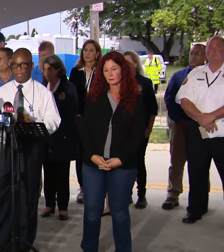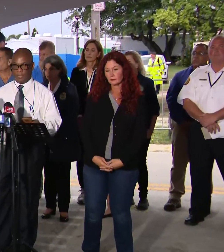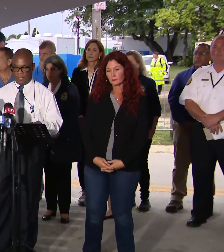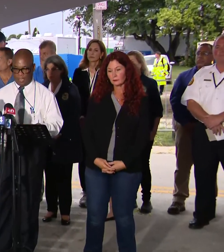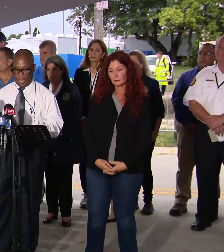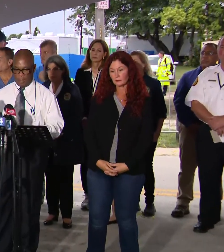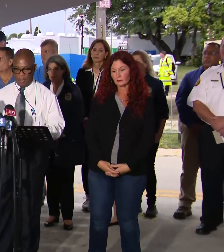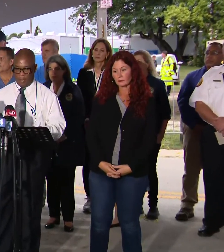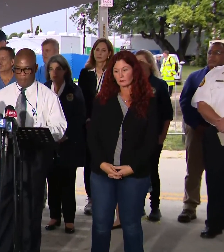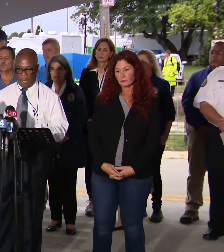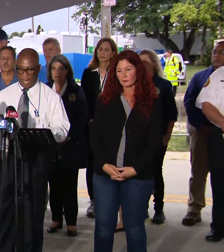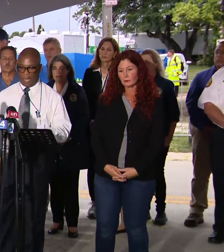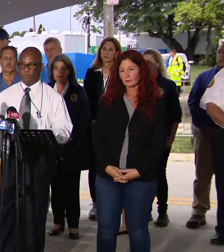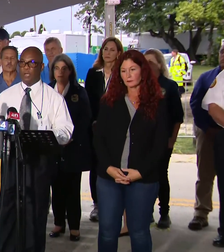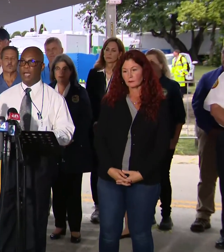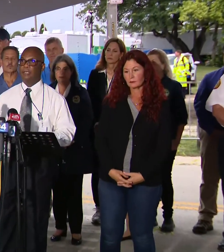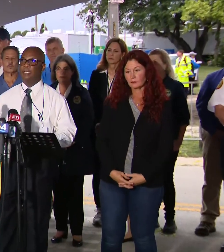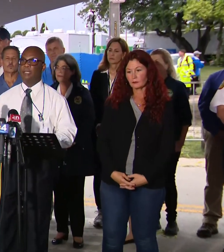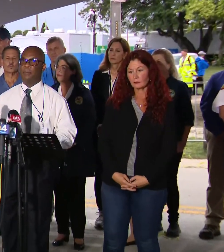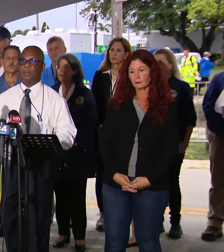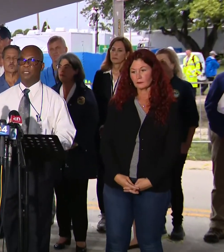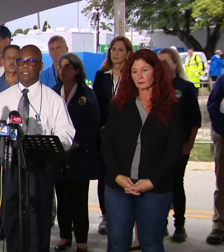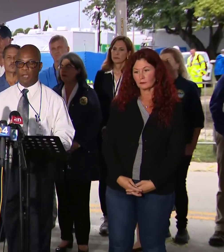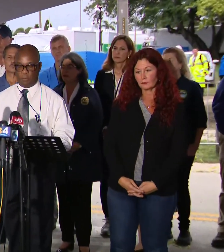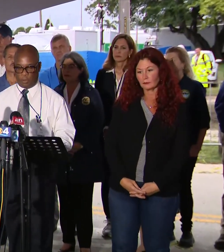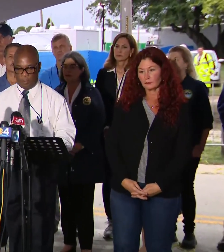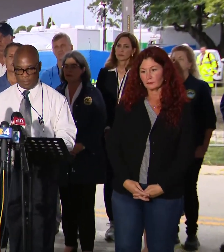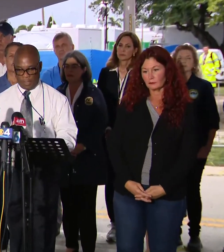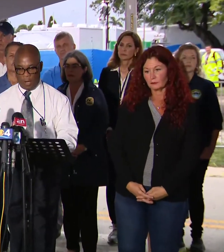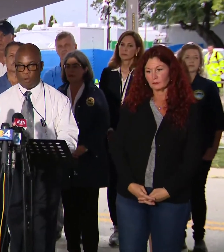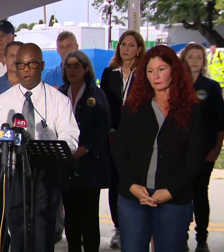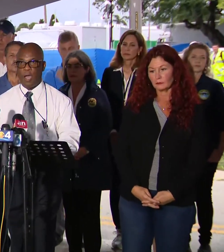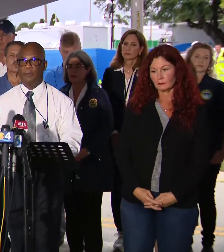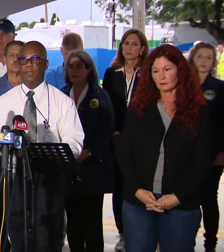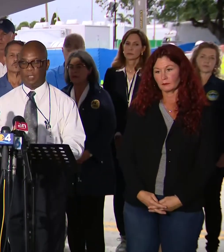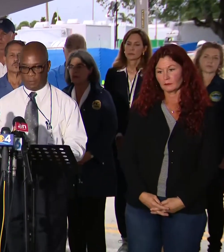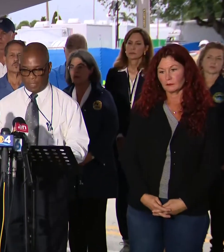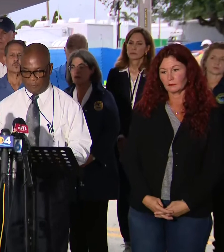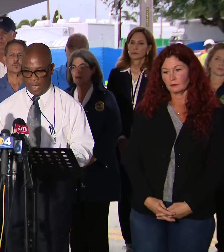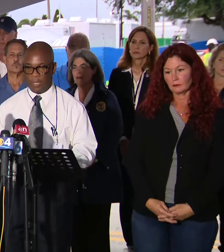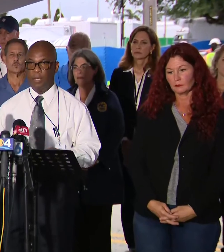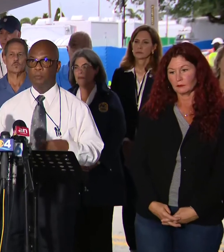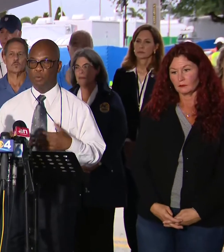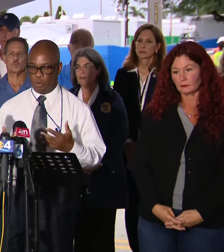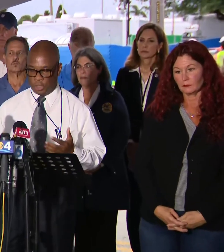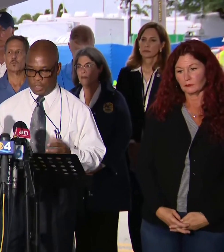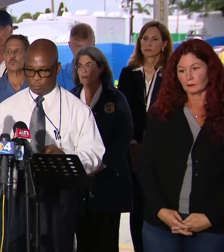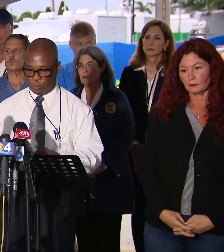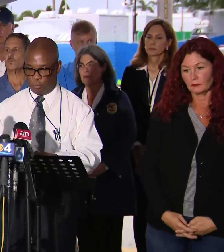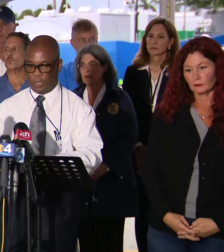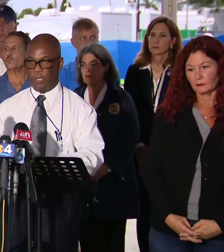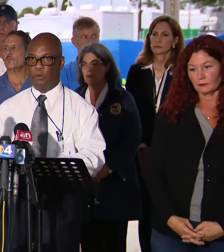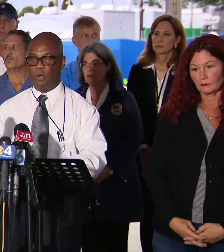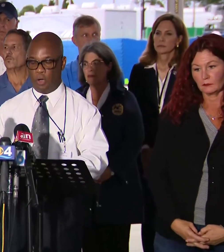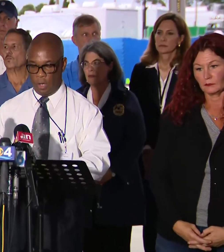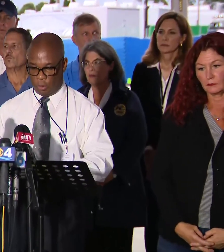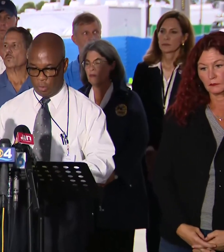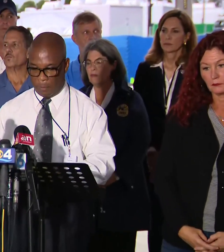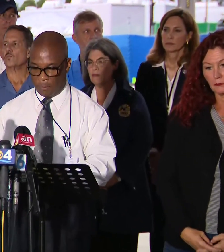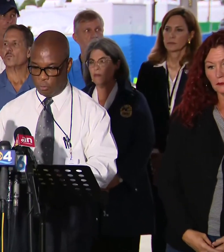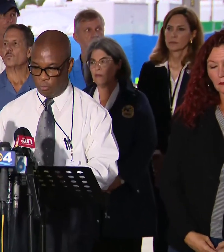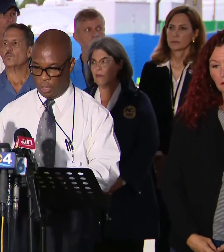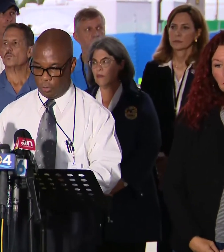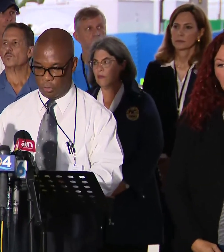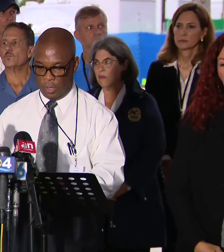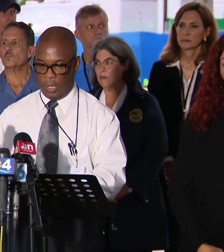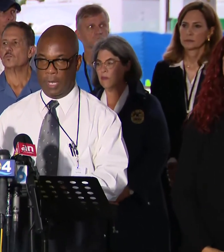du bâtiment qui était là. Mais à 4h45 dans l'après-midi, il a commencé encore avec le travail pour recherche pour trouver le corps que